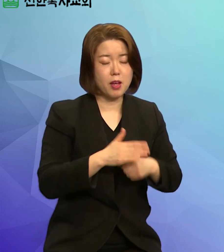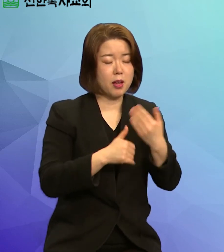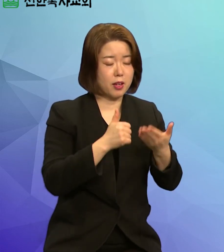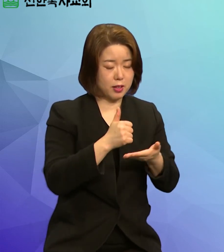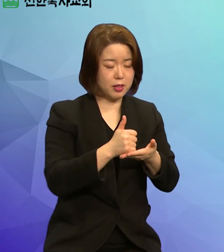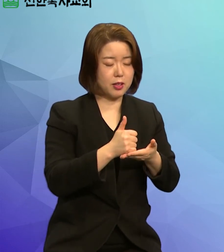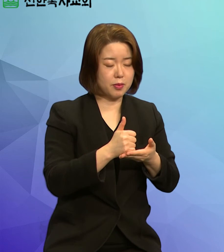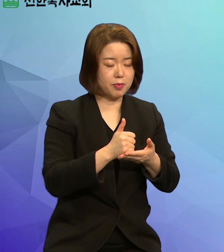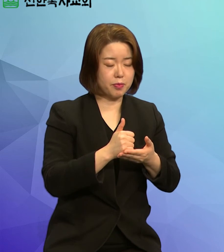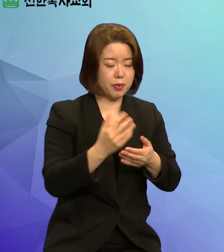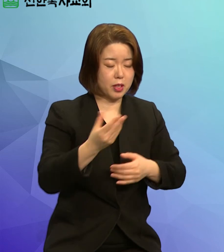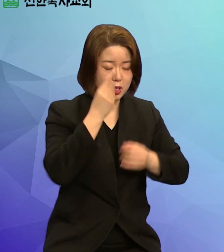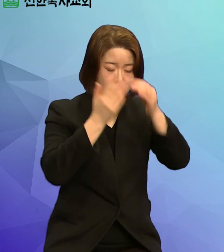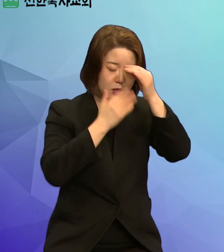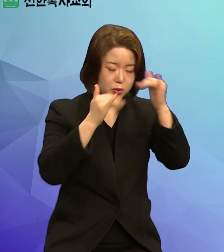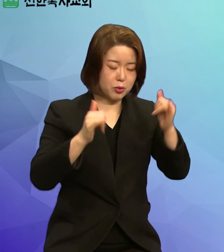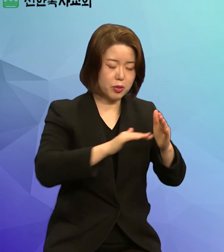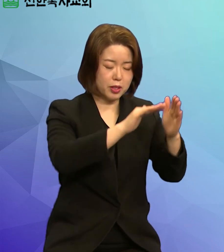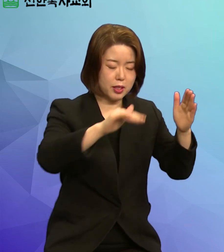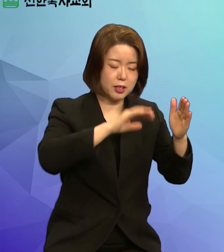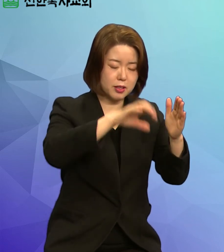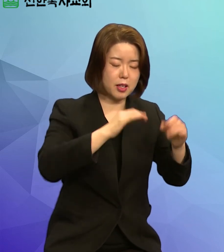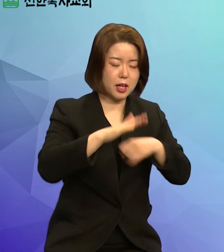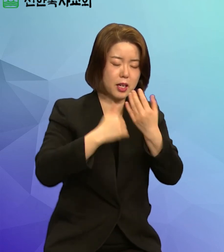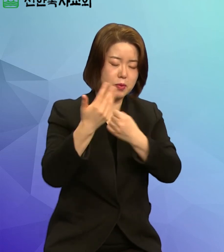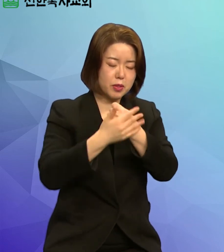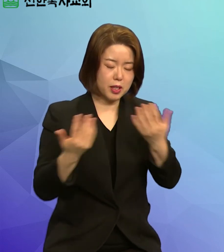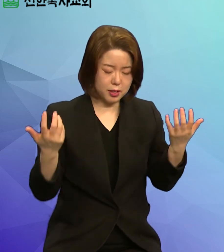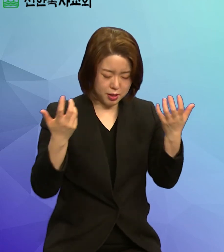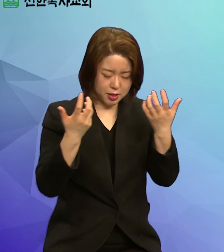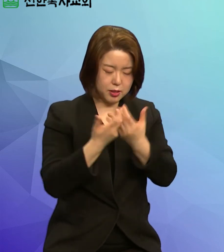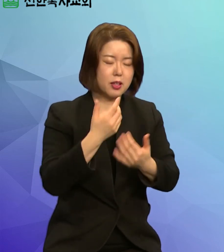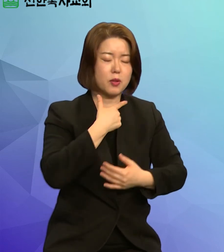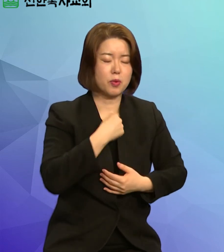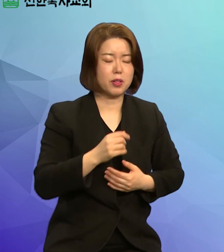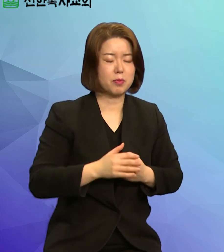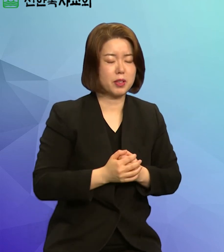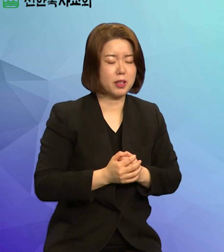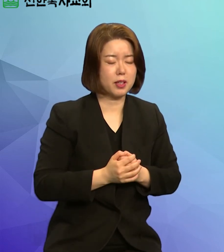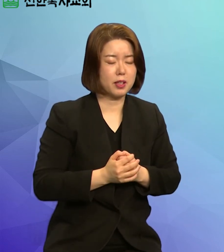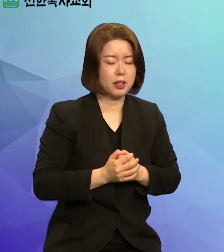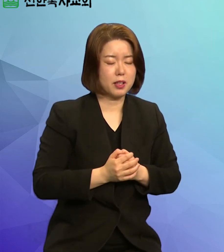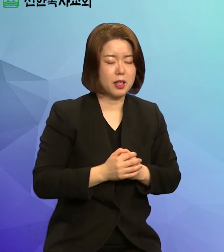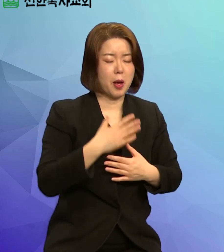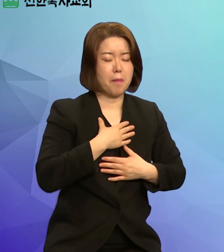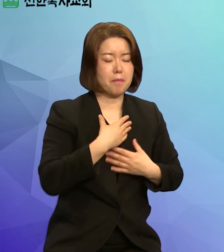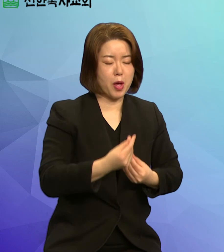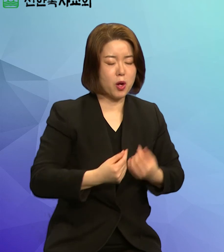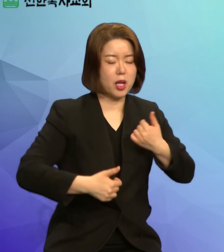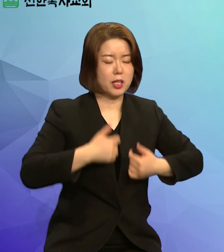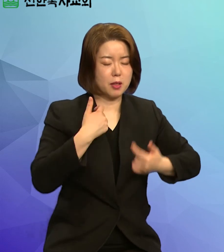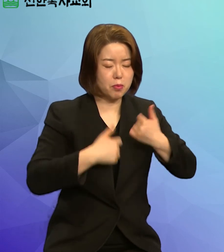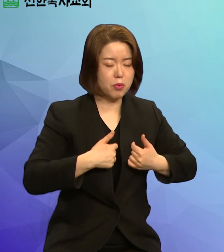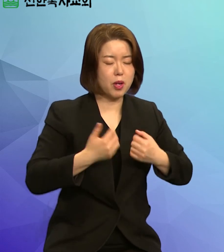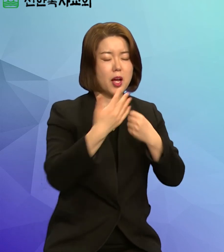하나님, 성도들의 가정 안에 하나님의 은혜가 넘치기를 원합니다. 평강과 기쁨과